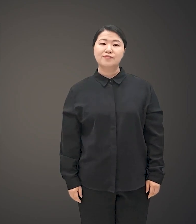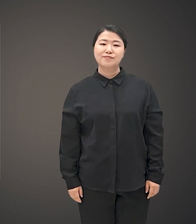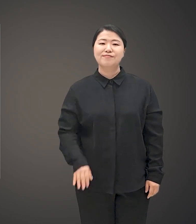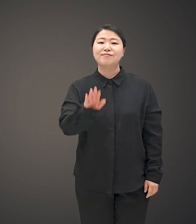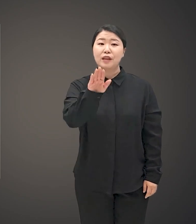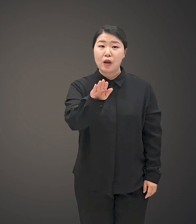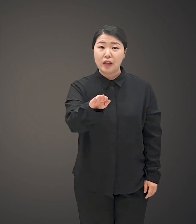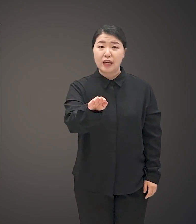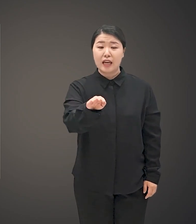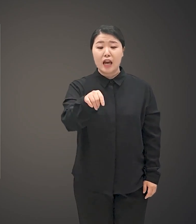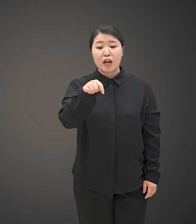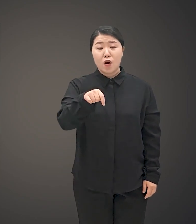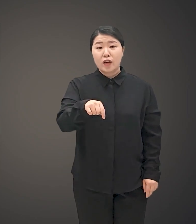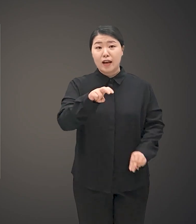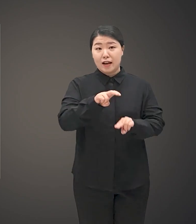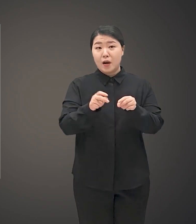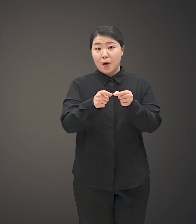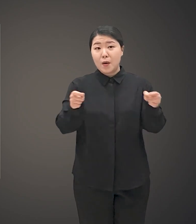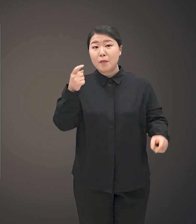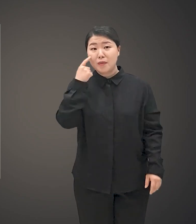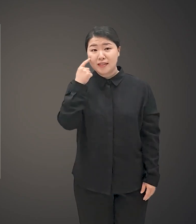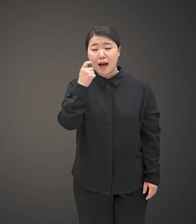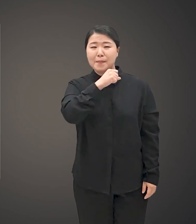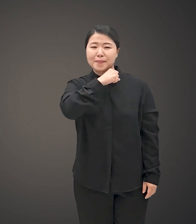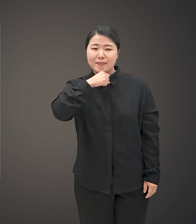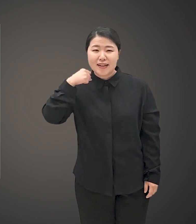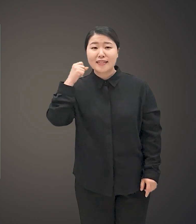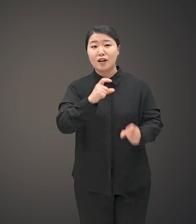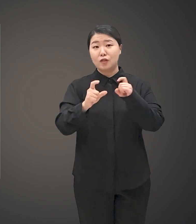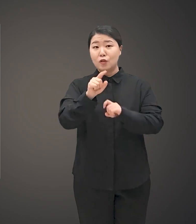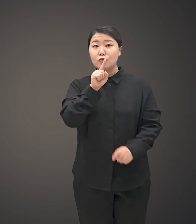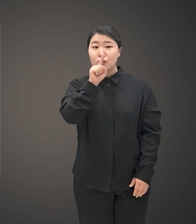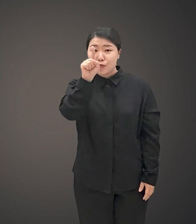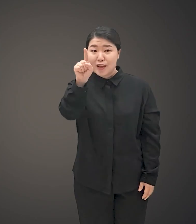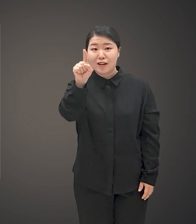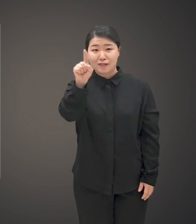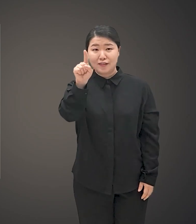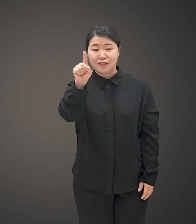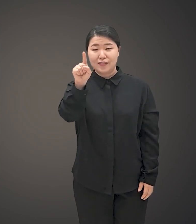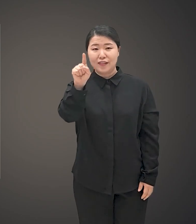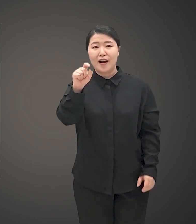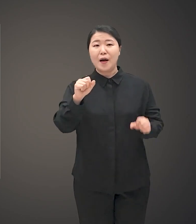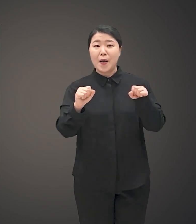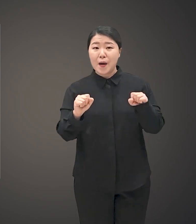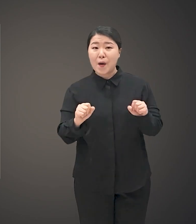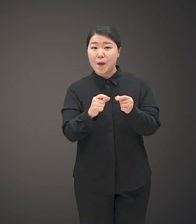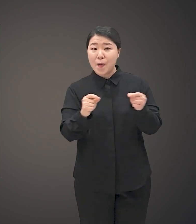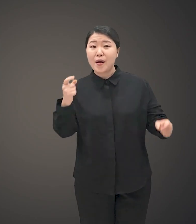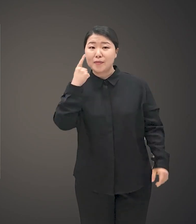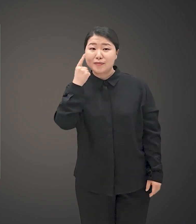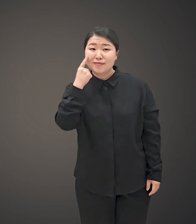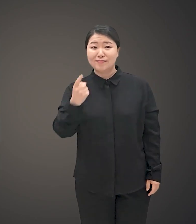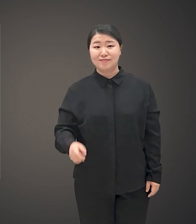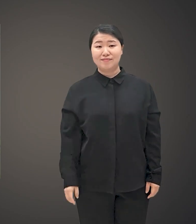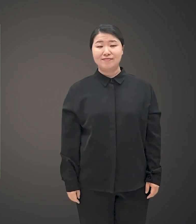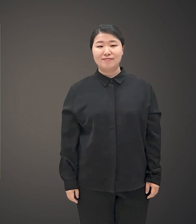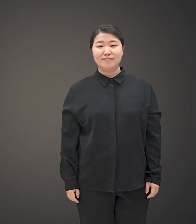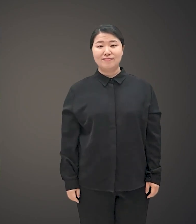그럼 여기 더 앉아있자. 맛있는 걸 좀 더 시키고 여기 더 있자고.